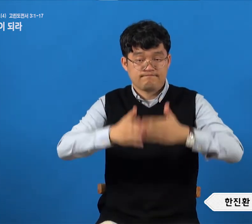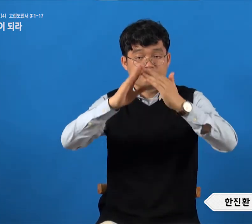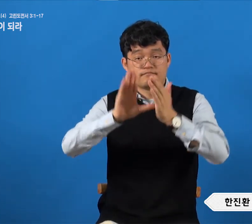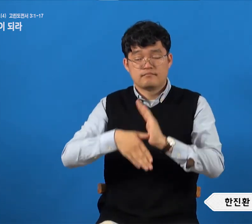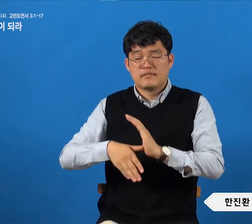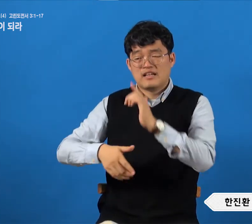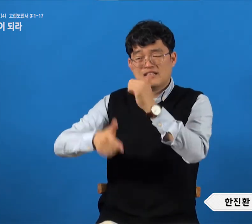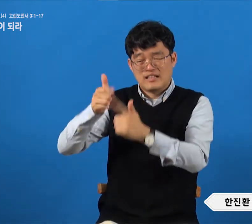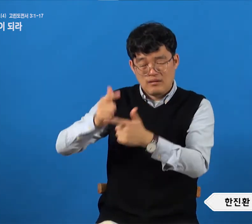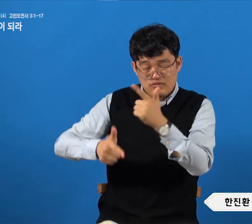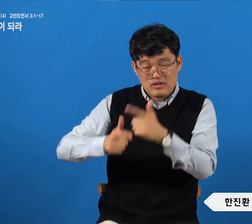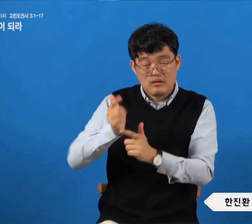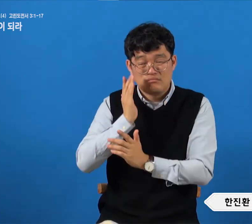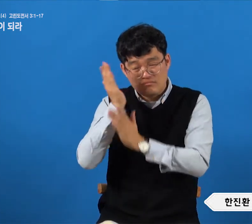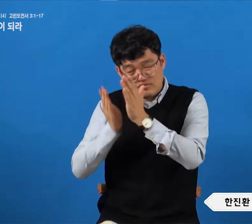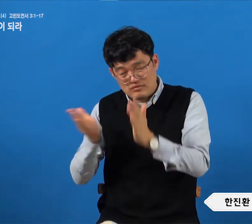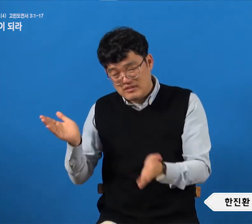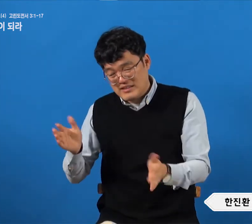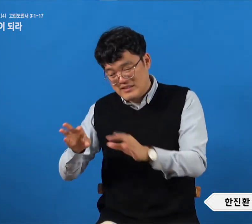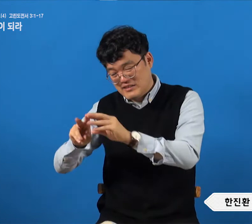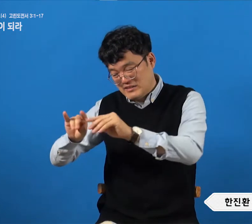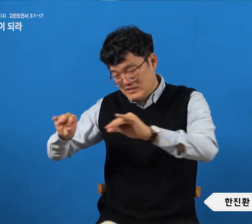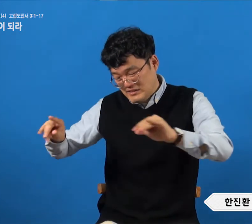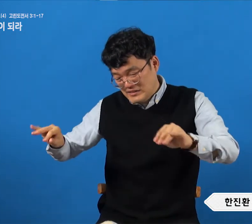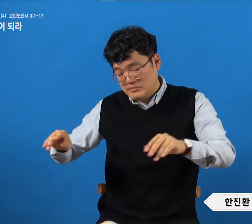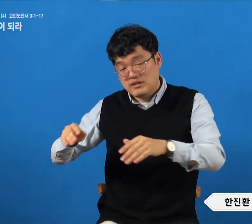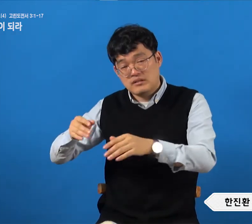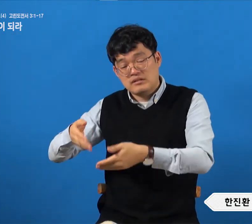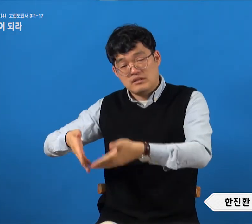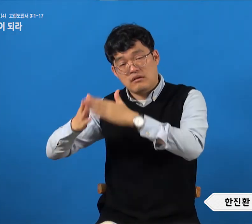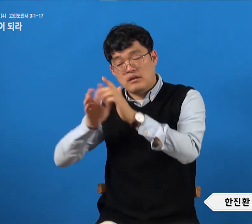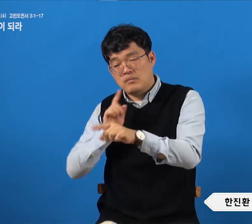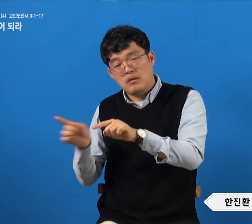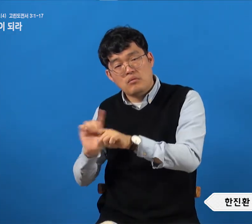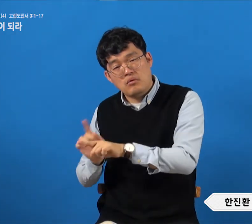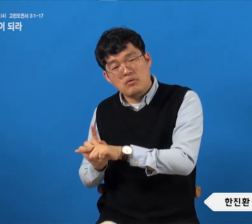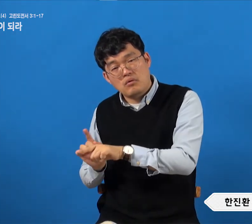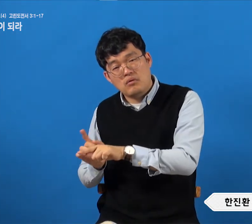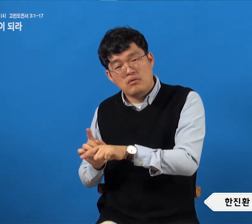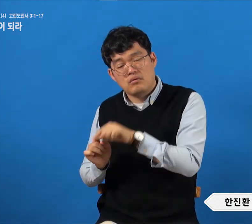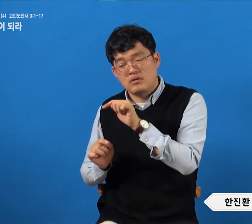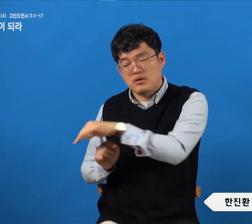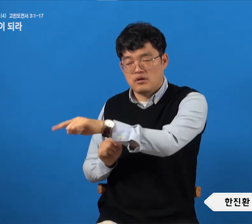세워나가는데 나무나 풀이나 짚으로 세운다는 것은 뭘 말하겠습니까?